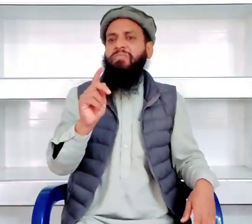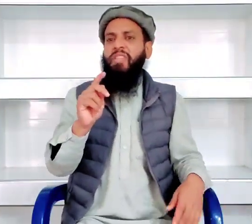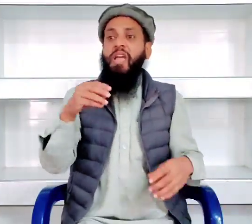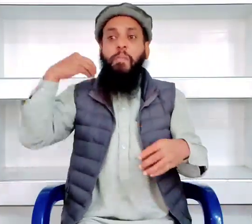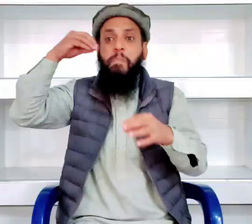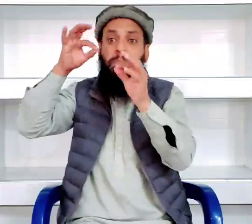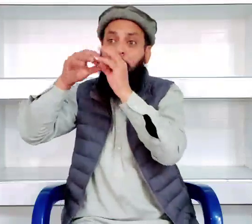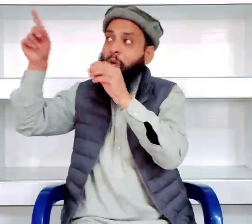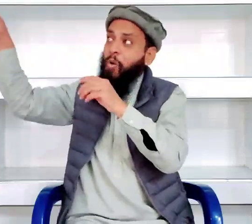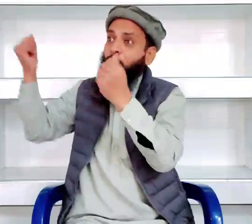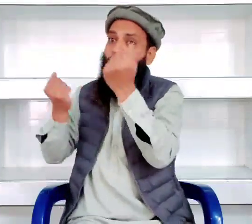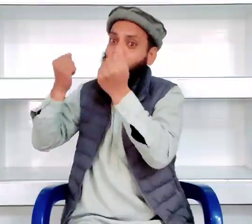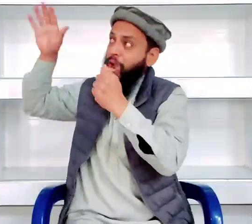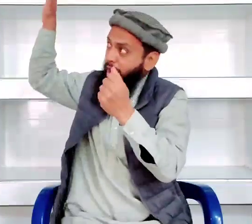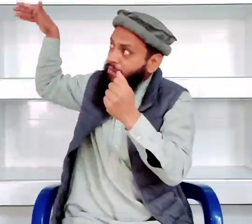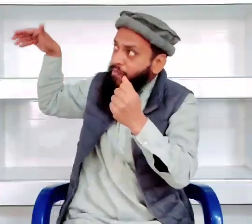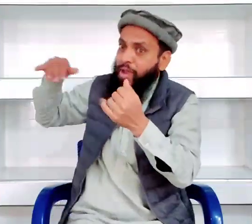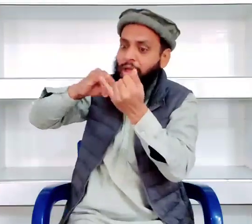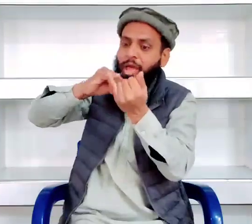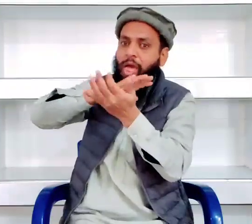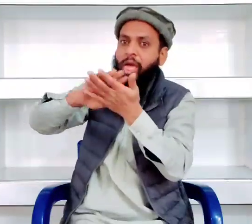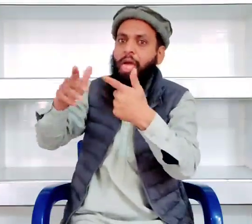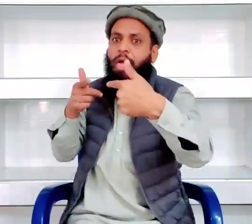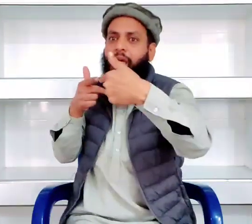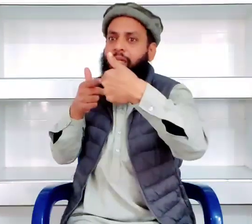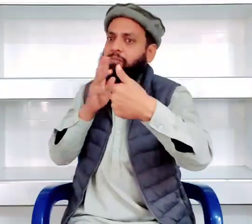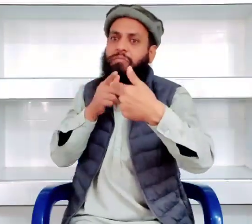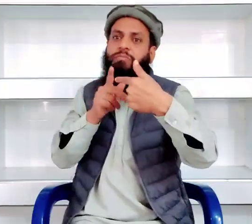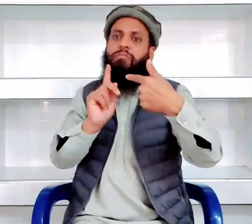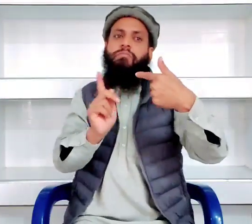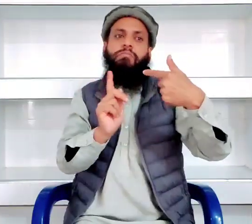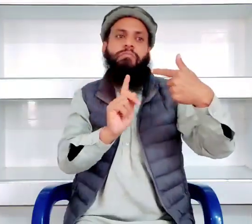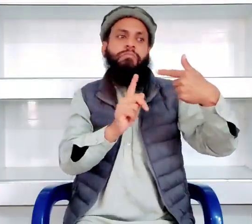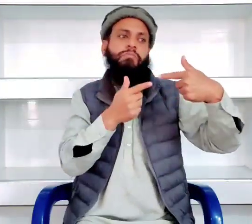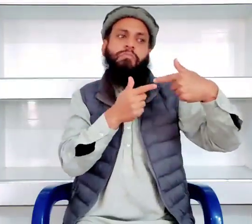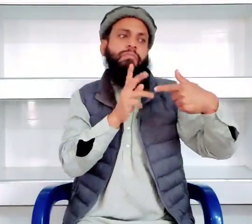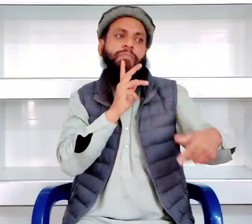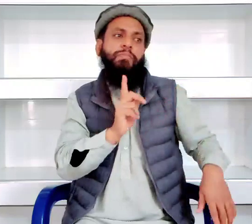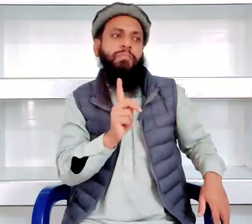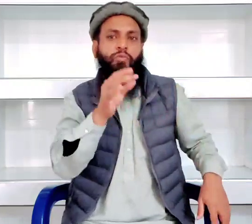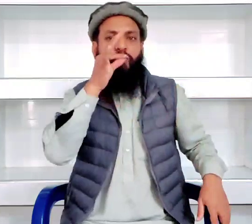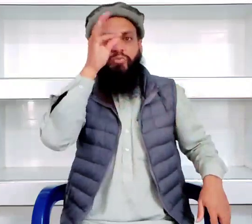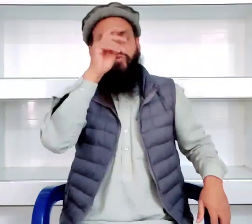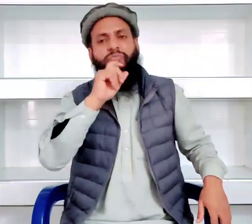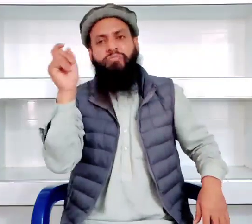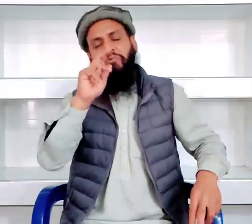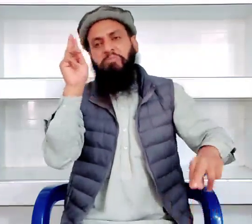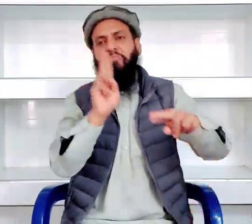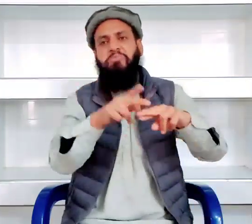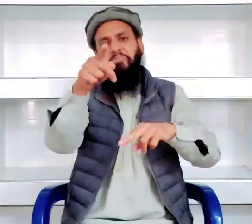ਨੂੰ ਪਤਾ ਨਾ ਲੱਗੇ ਔਰ ਖੁਦ ਜਨਾਬ ਉਹਨੂੰ ਮਹਿੰਗੇ ਦਾਮ ਵੇਚਿਆ ਜਾਂ ਉਹਨੂੰ ਸੋਧ ਕਰ ਲਿਆ ਇਸ ਬਾਤ ਤੋਂ ਰਸੂਲullah ਸੱਲੱਲਾਹੁ ਅਲੈਹਿ ਵਸੱਲਮ ਨੇ